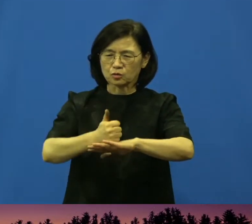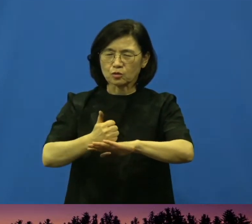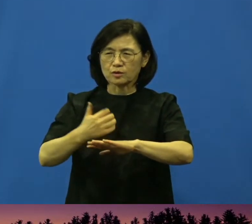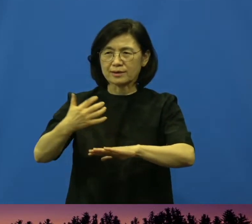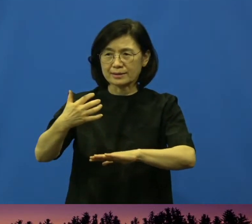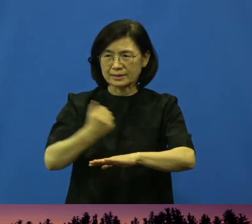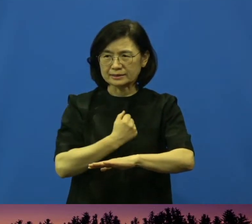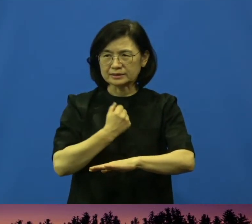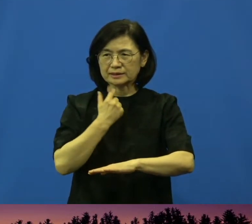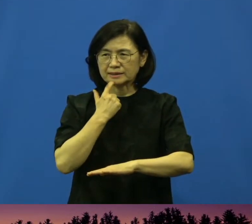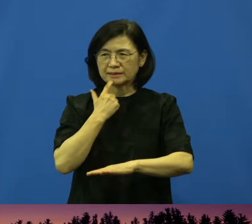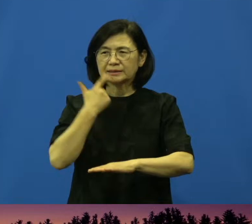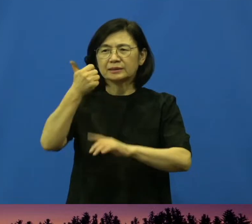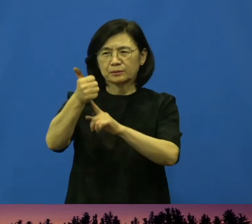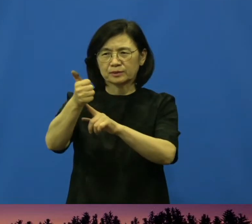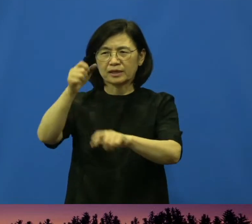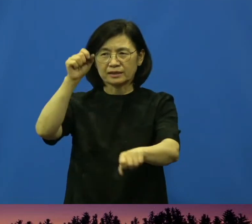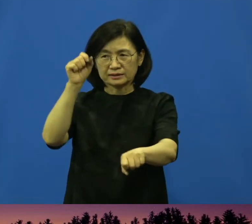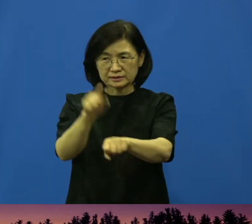자, 이런